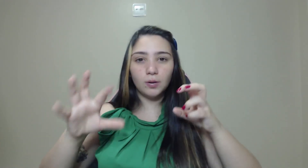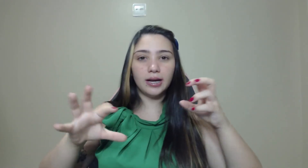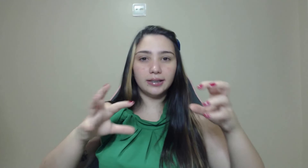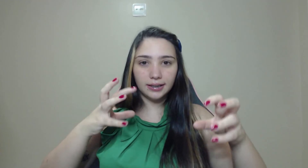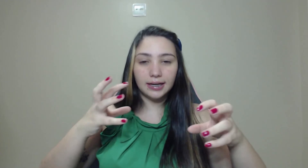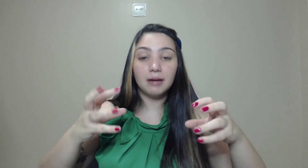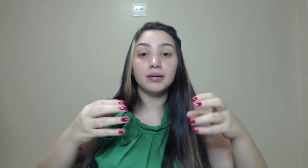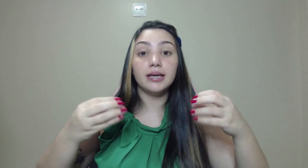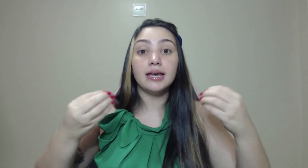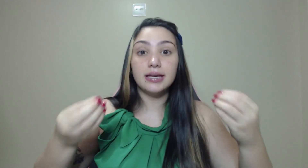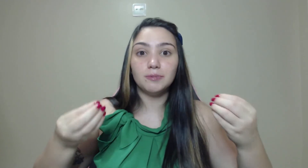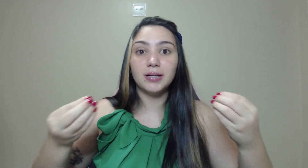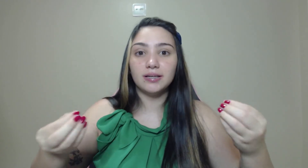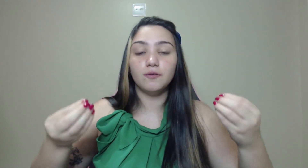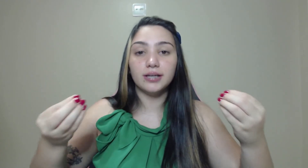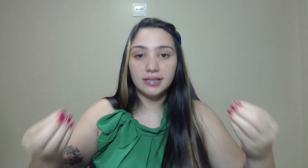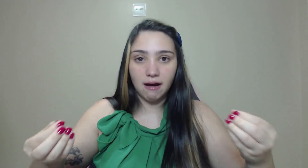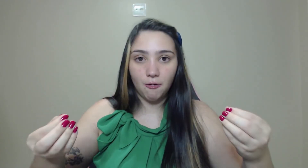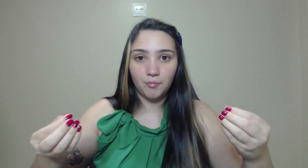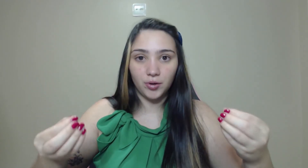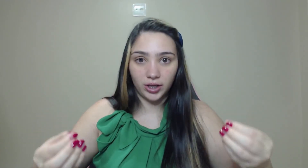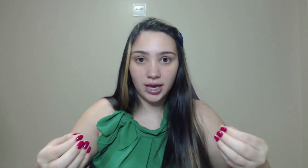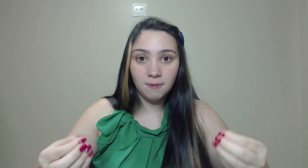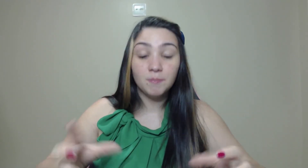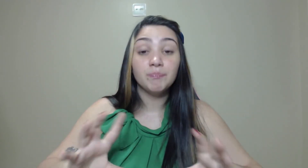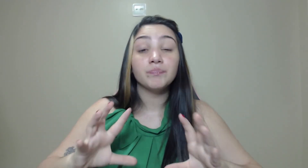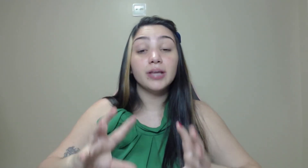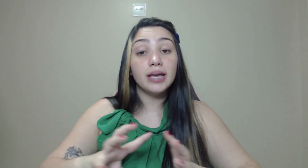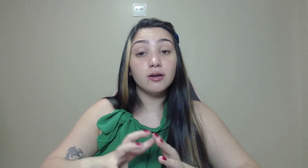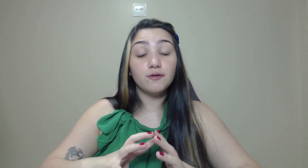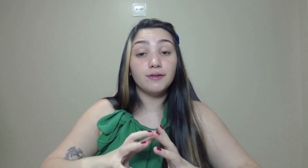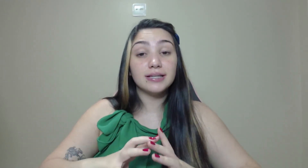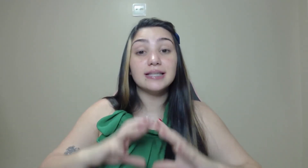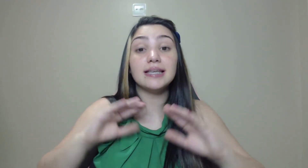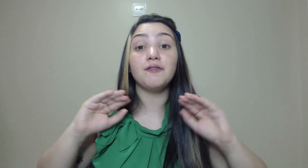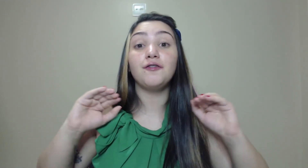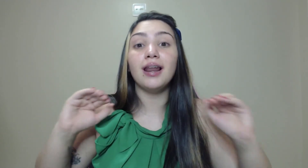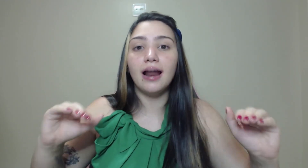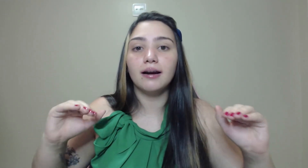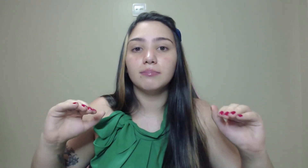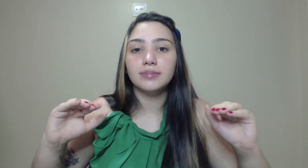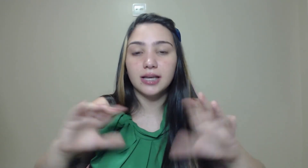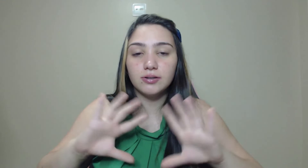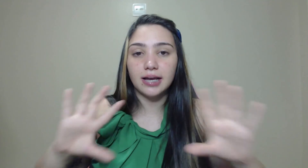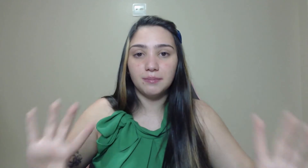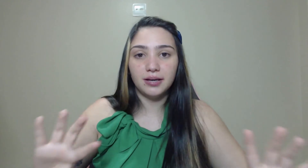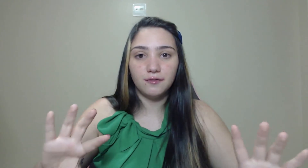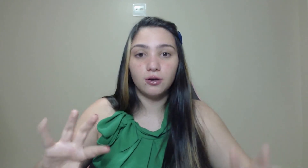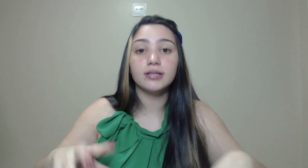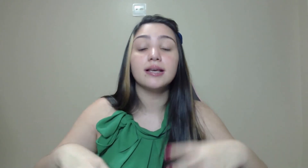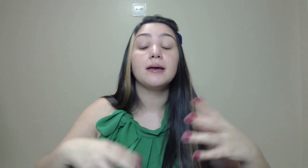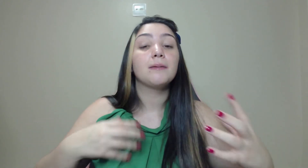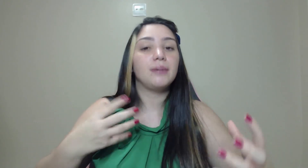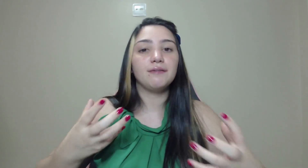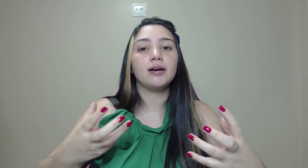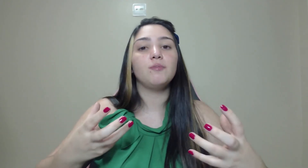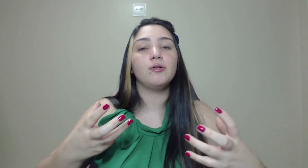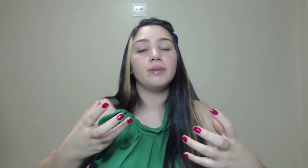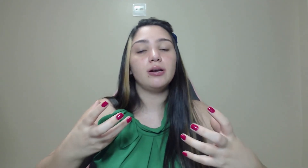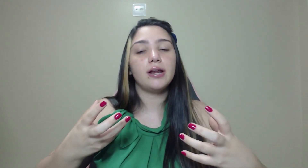aqui na minha expressão facial, ok? E aí, eu vou fazer sem falar, sem usar a minha voz, pra ficar um pouco melhor aí pra